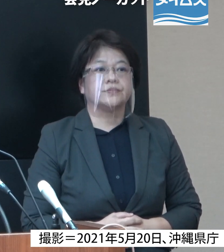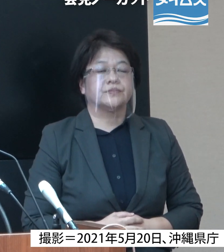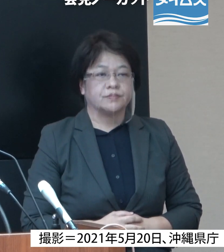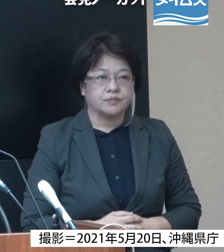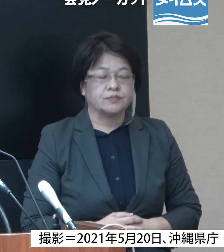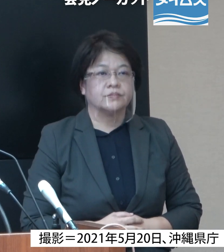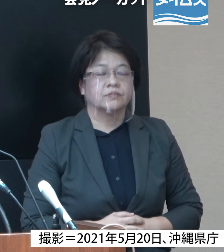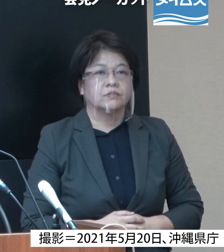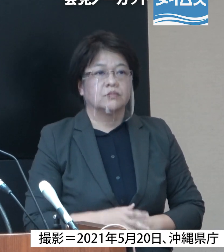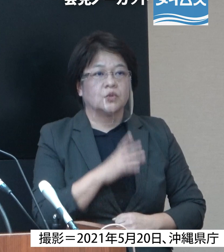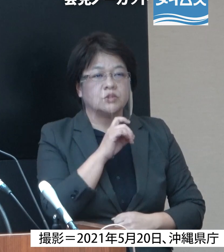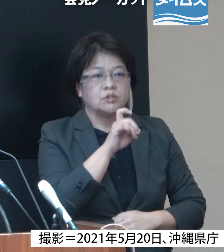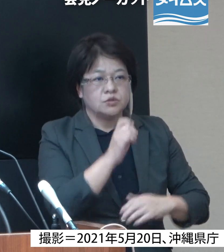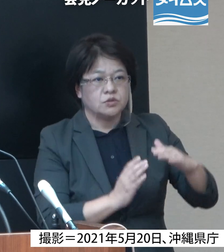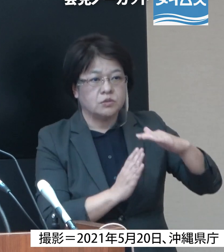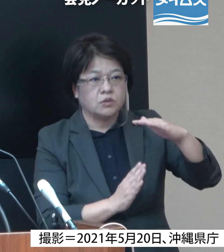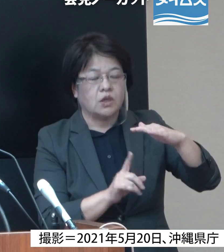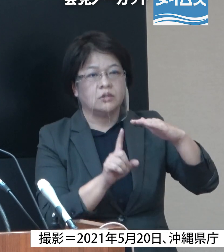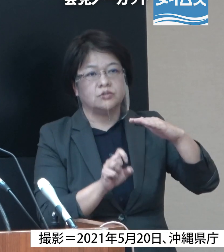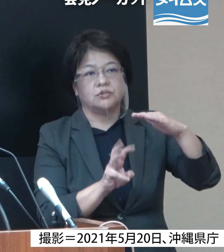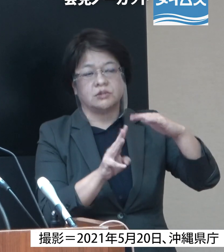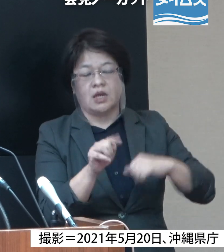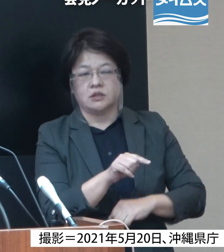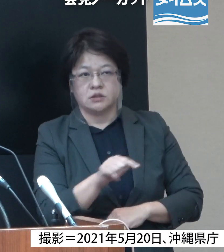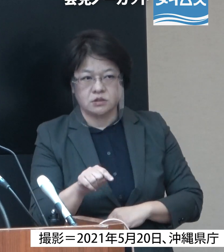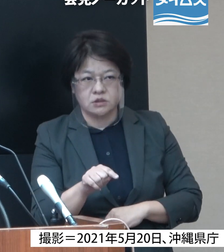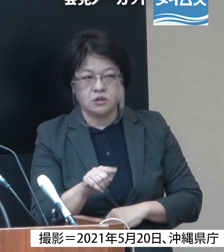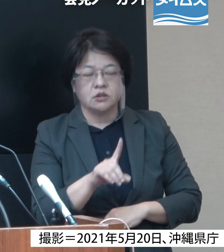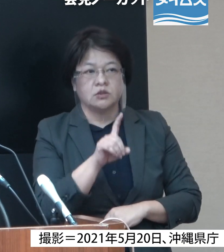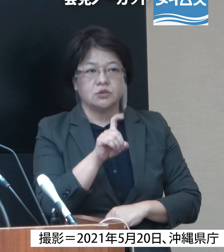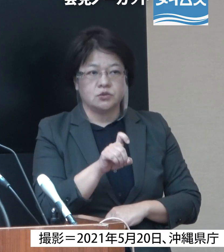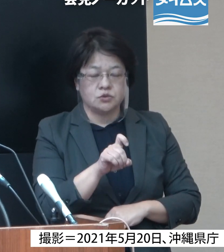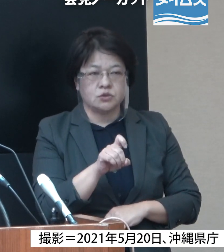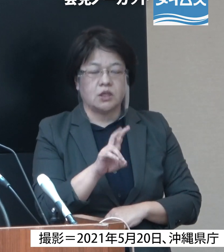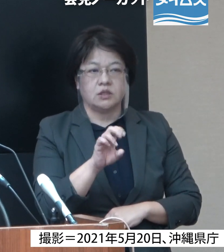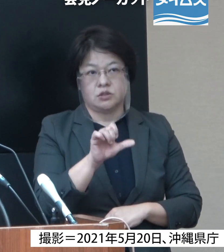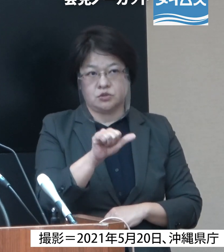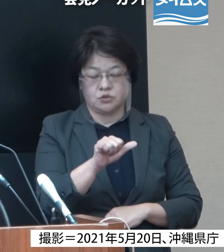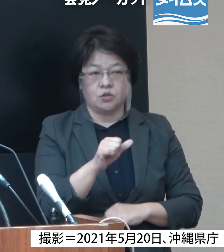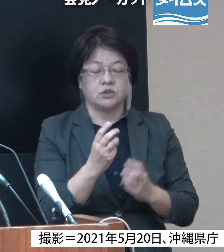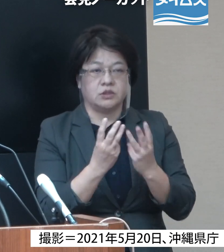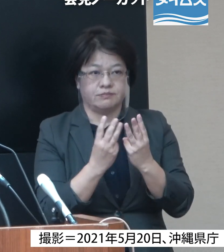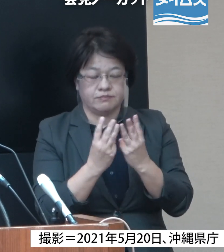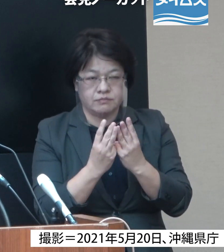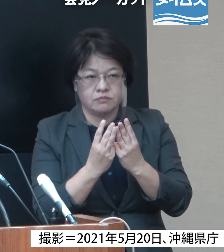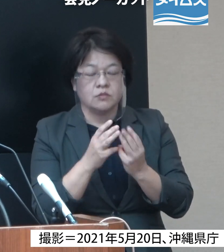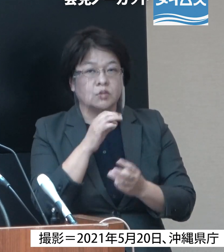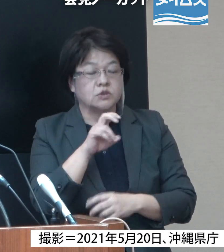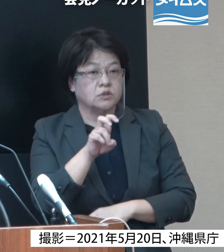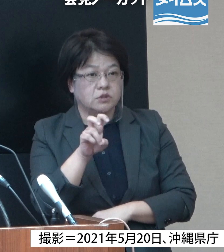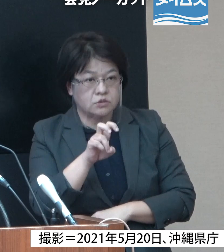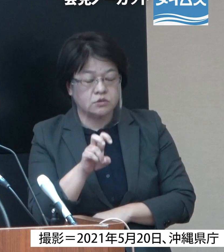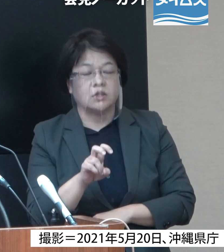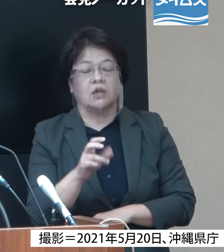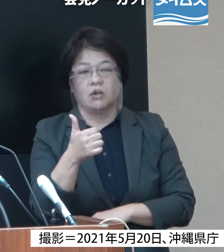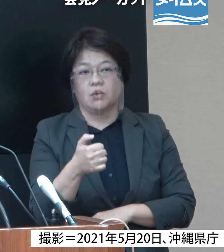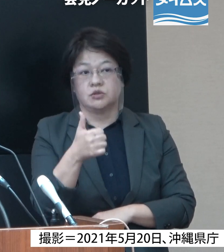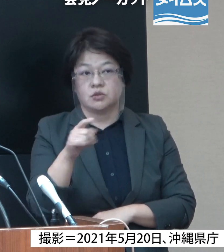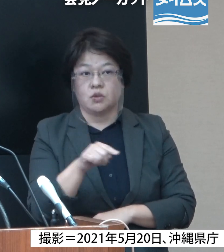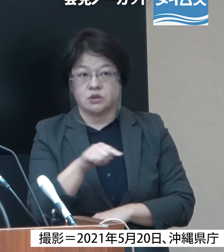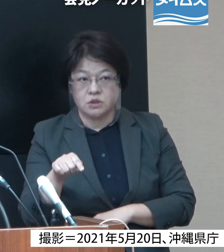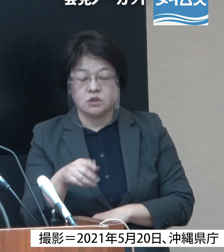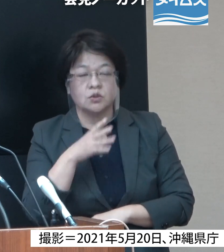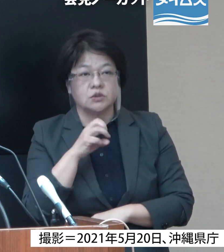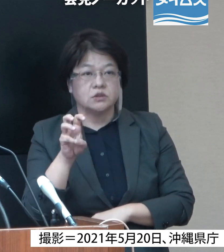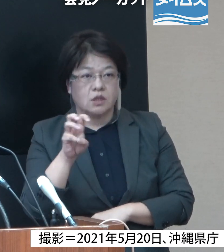10代未満が13名、10代25名、20代55名、30